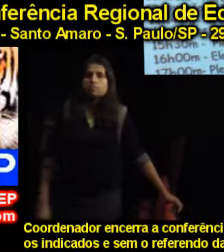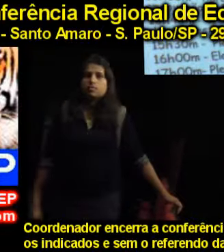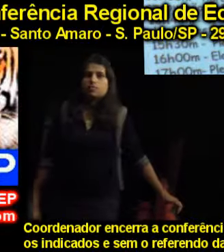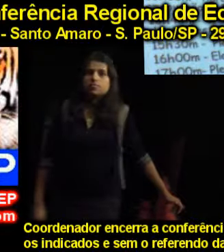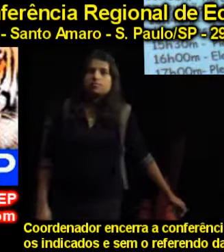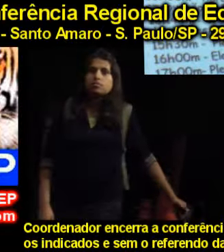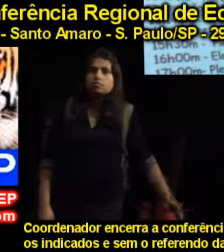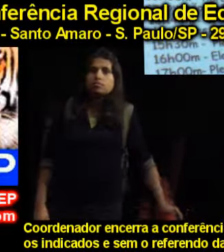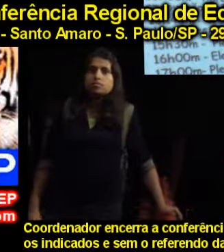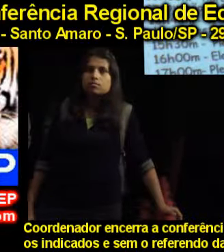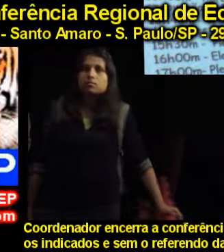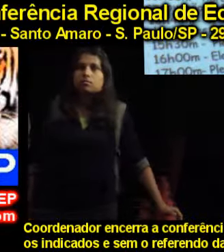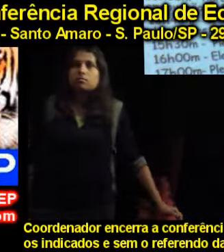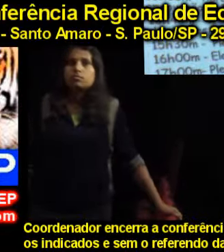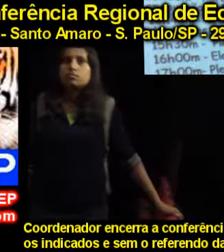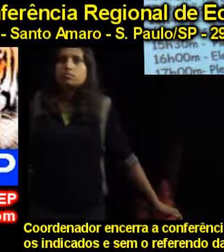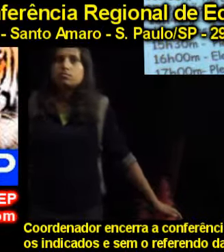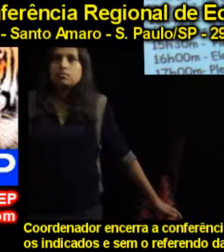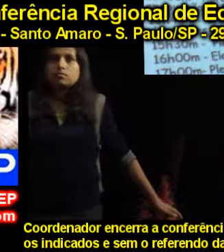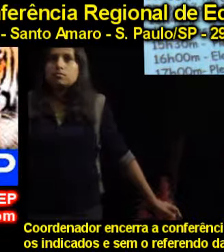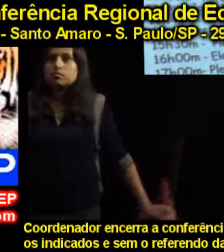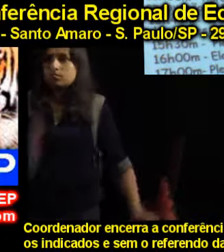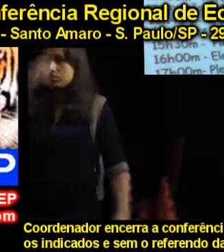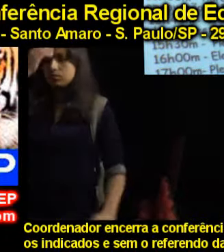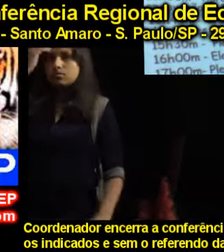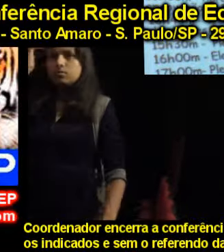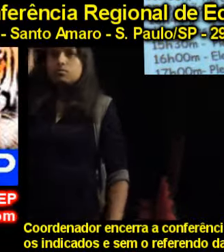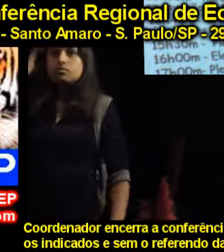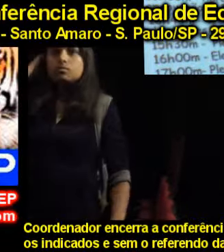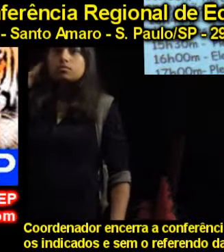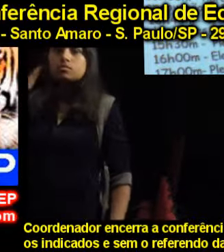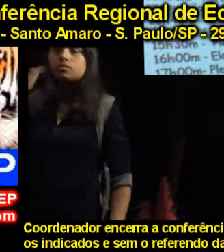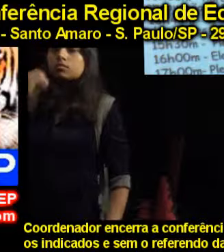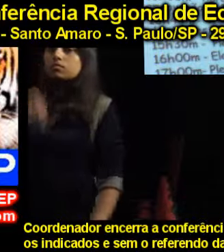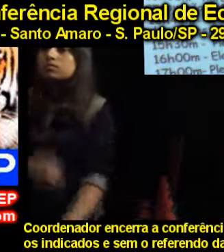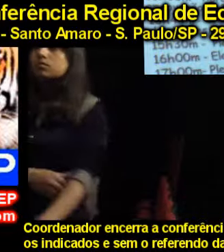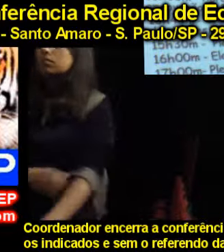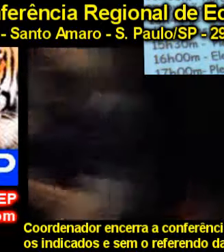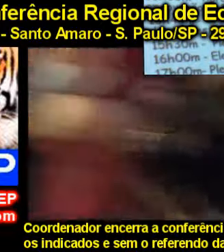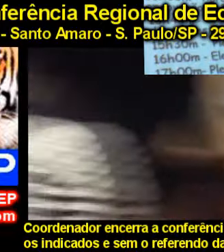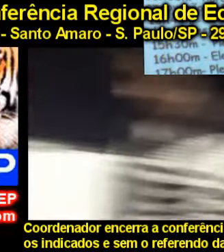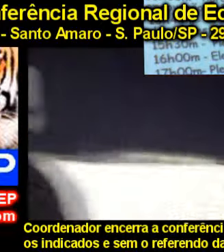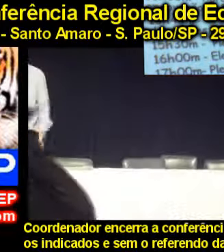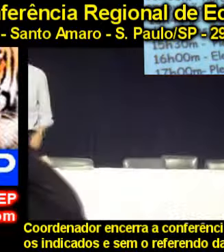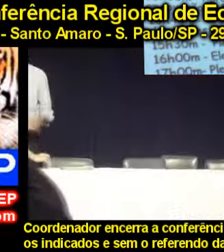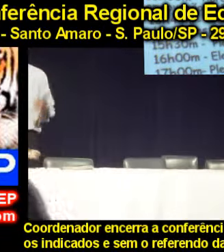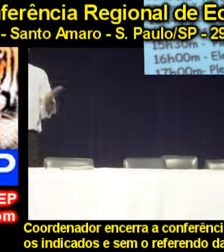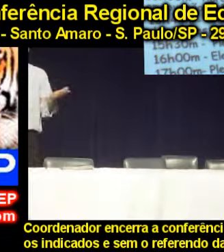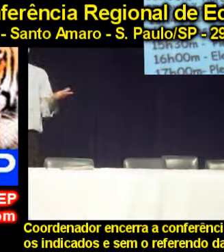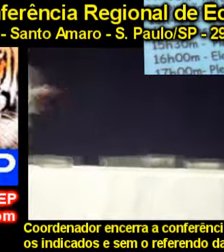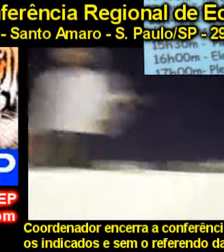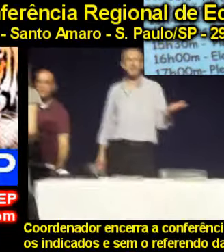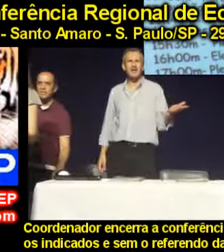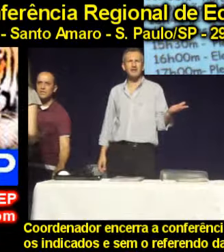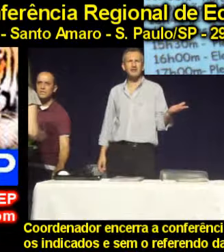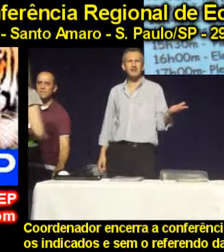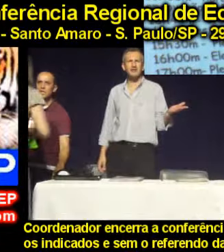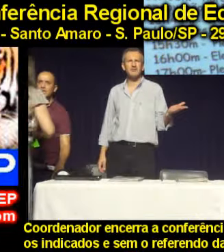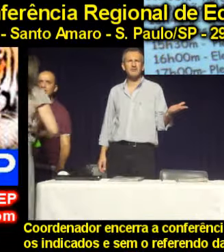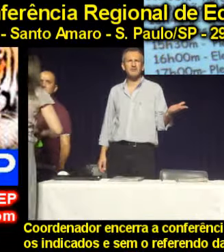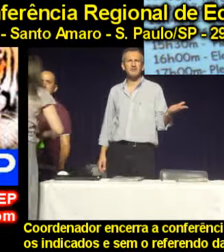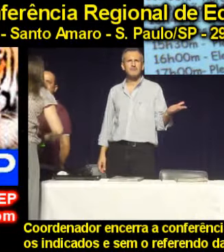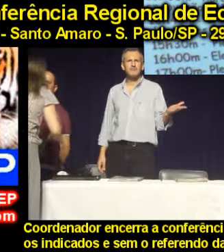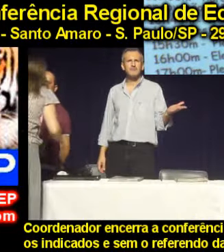viu, vai sair depois de uma reunião de 2 ou 3 pessoas? Não, qual documento que vai ser publicado? Eu não sei,